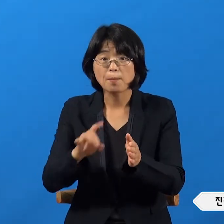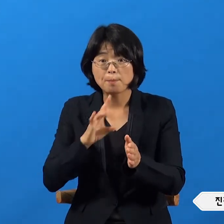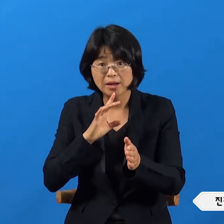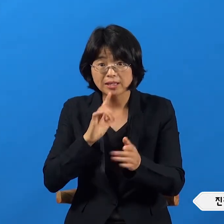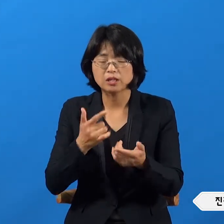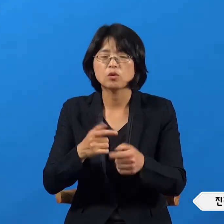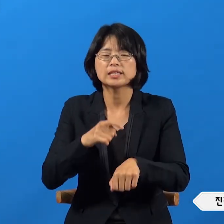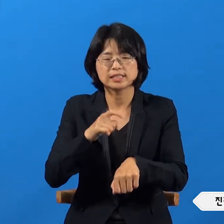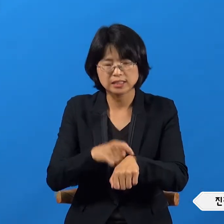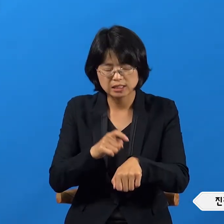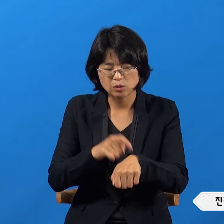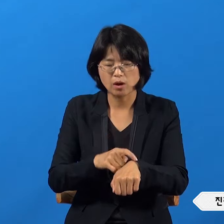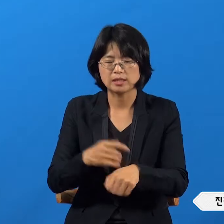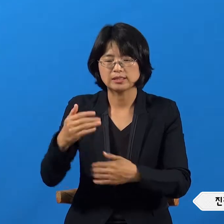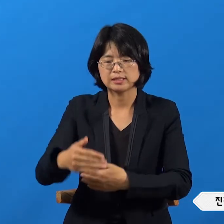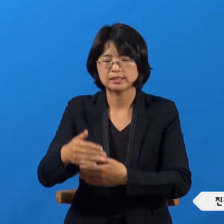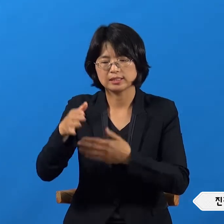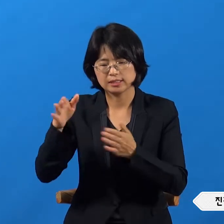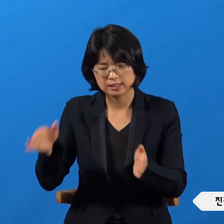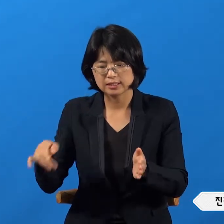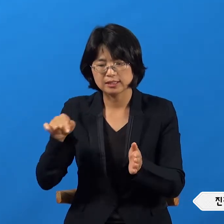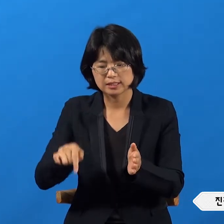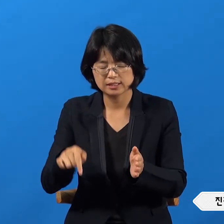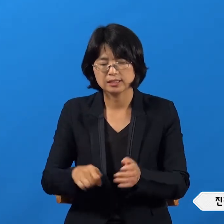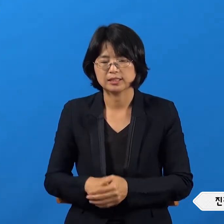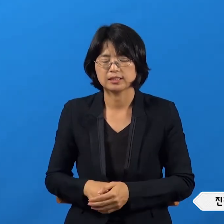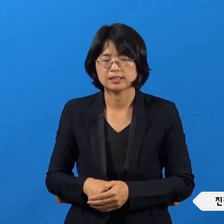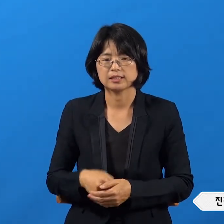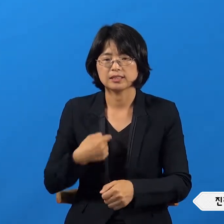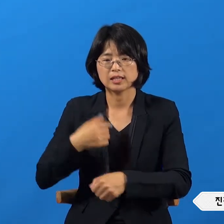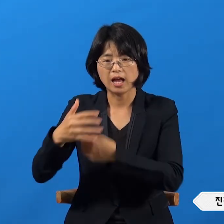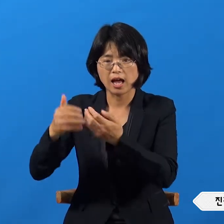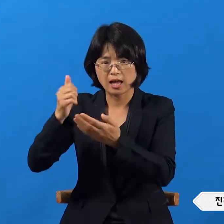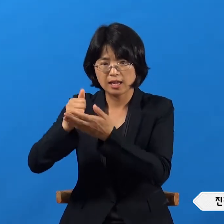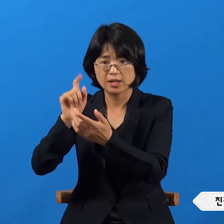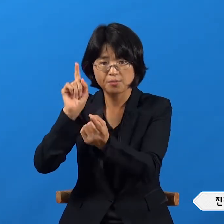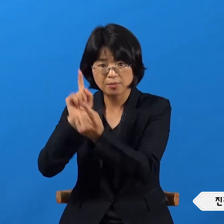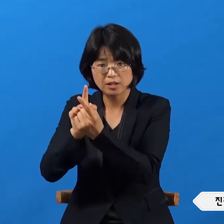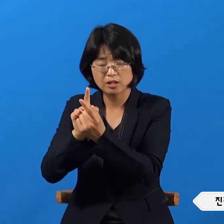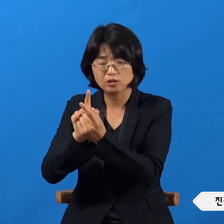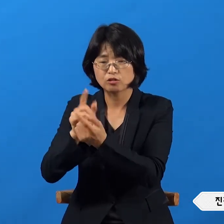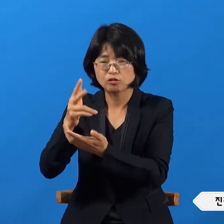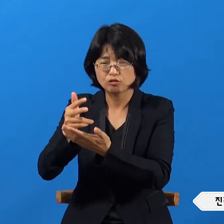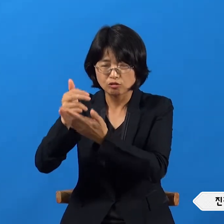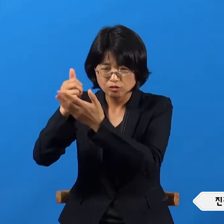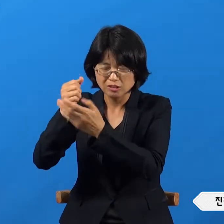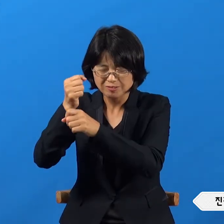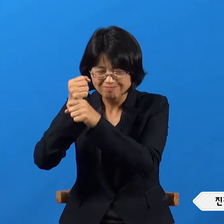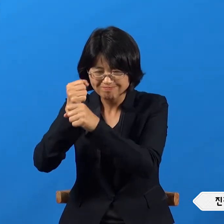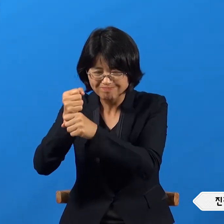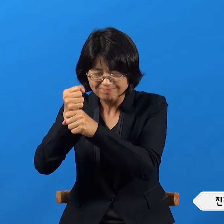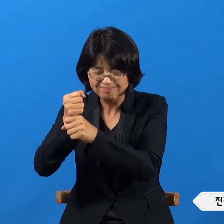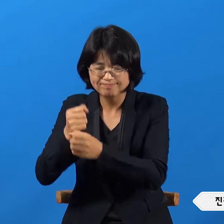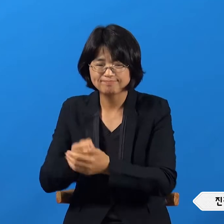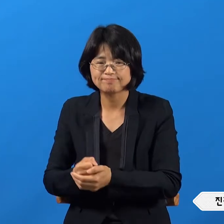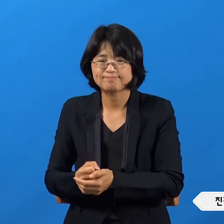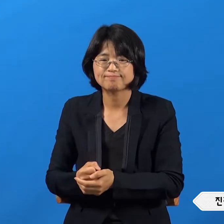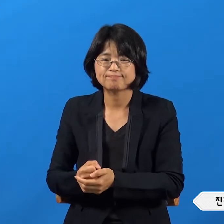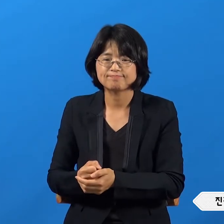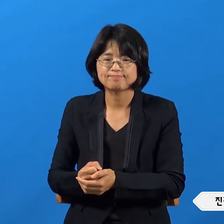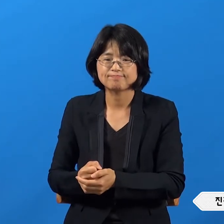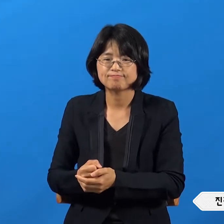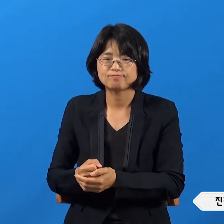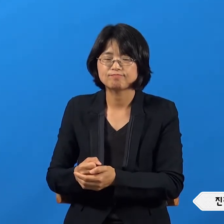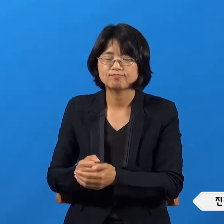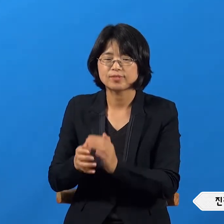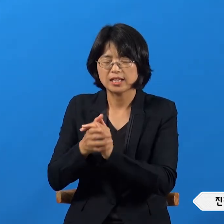가운데 내가 하나님을 만나고 주께 매달리고 간구하는 기도의 골방을 찾으십시오.